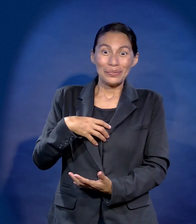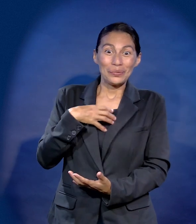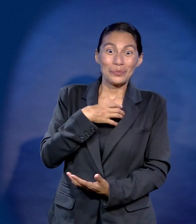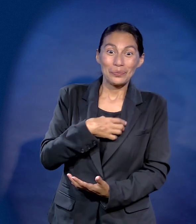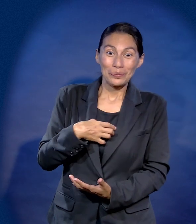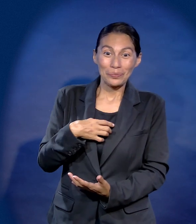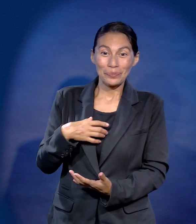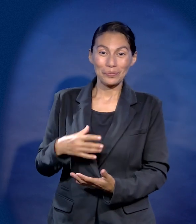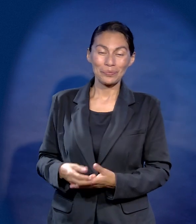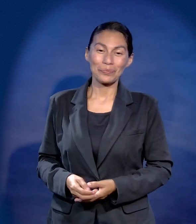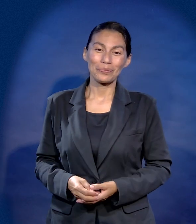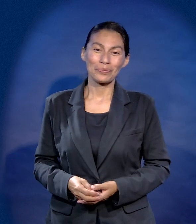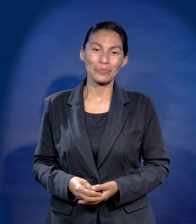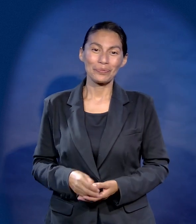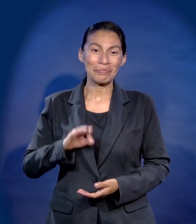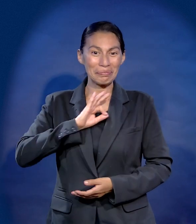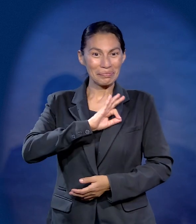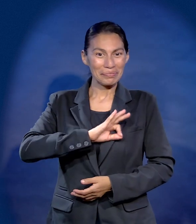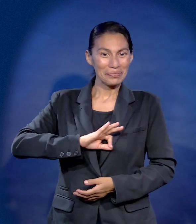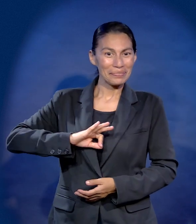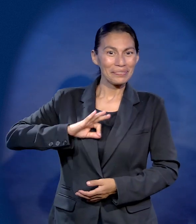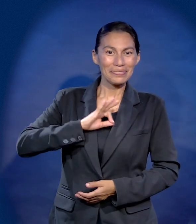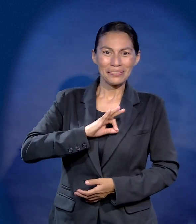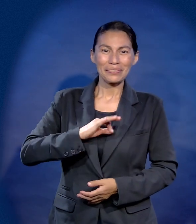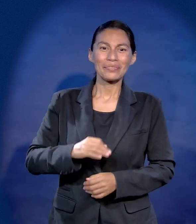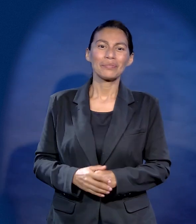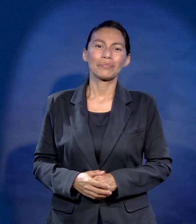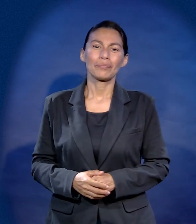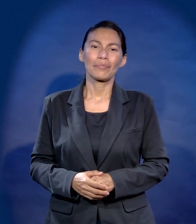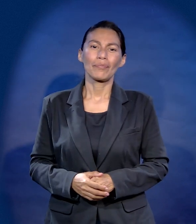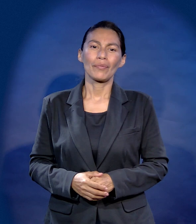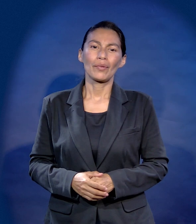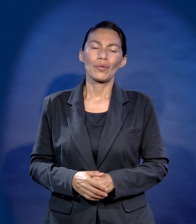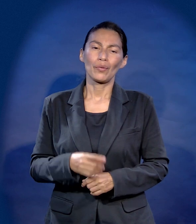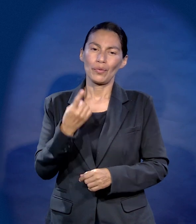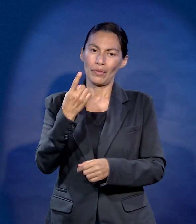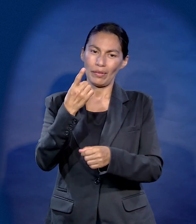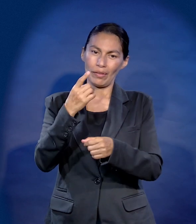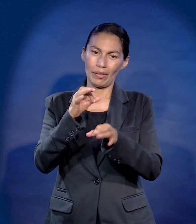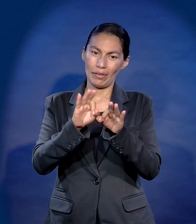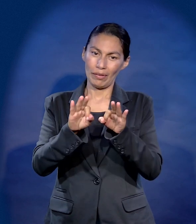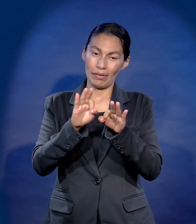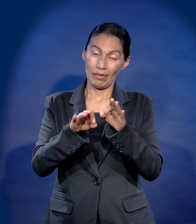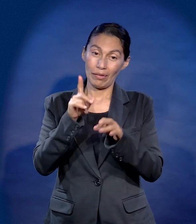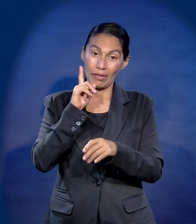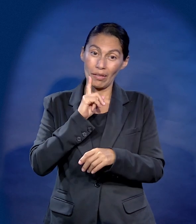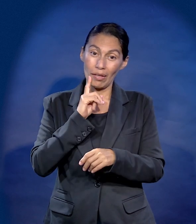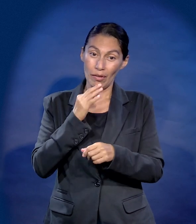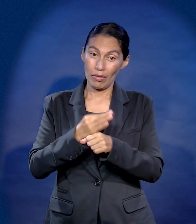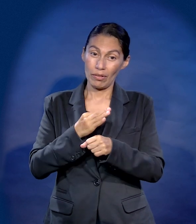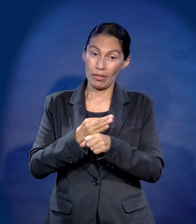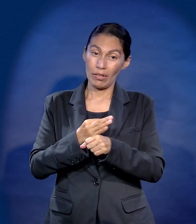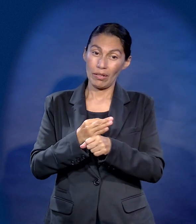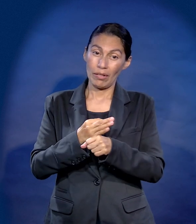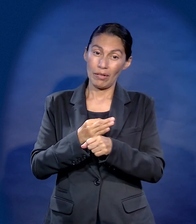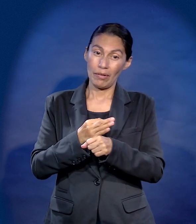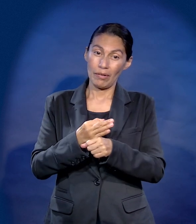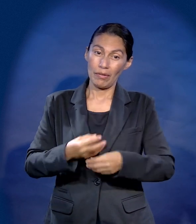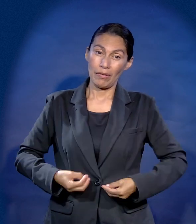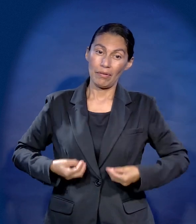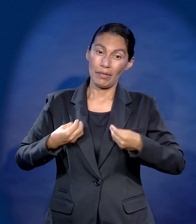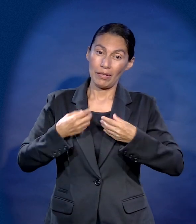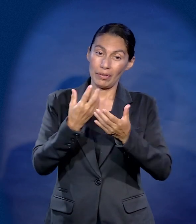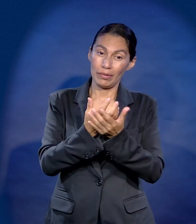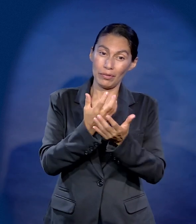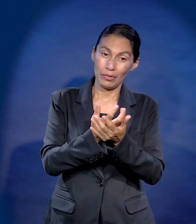Yo salí feliz, feliz, feliz. Una de mis tías que hoy viven en Chicago me dijo,